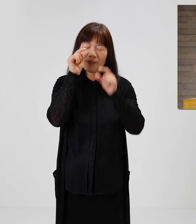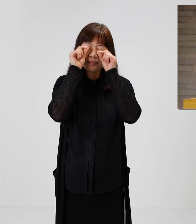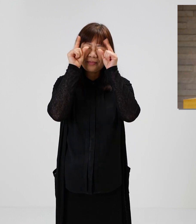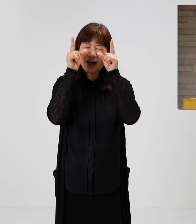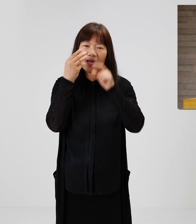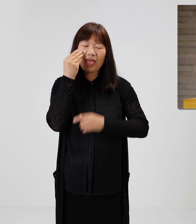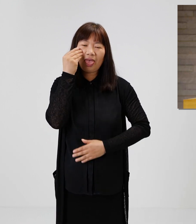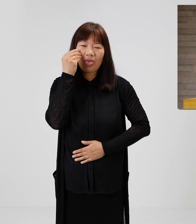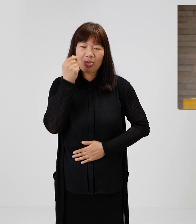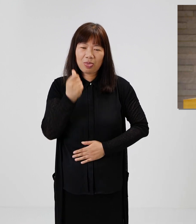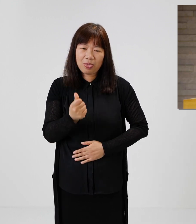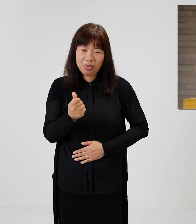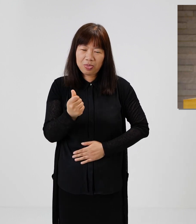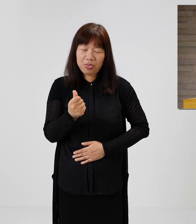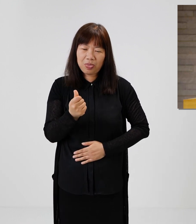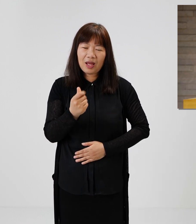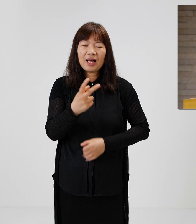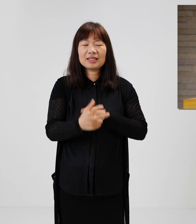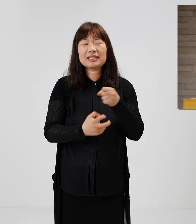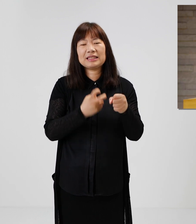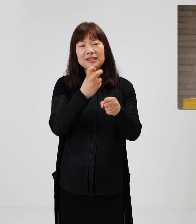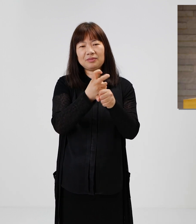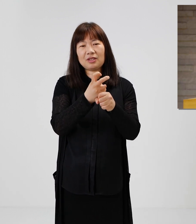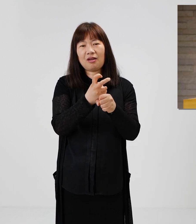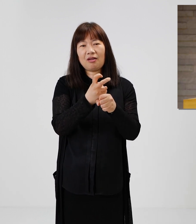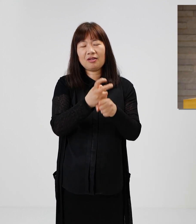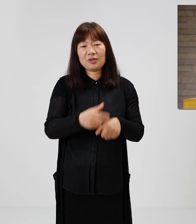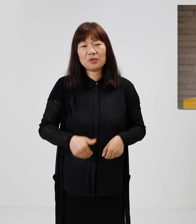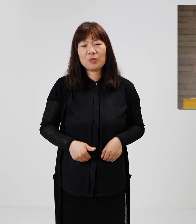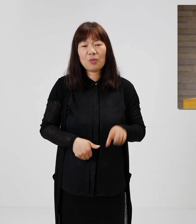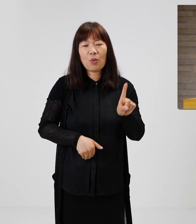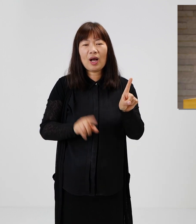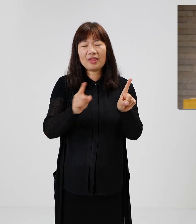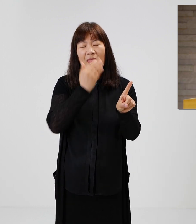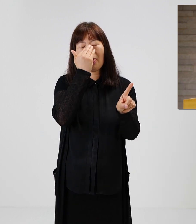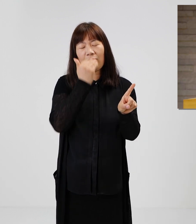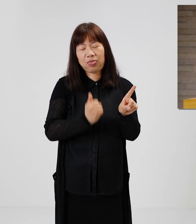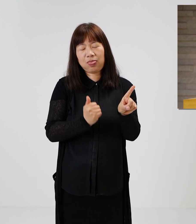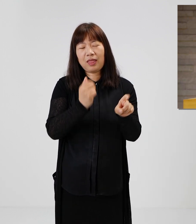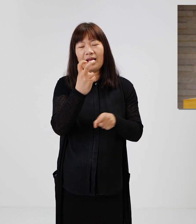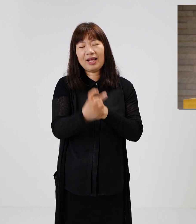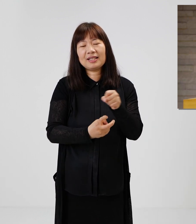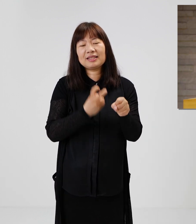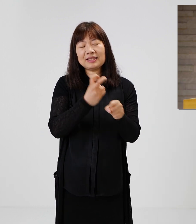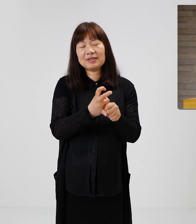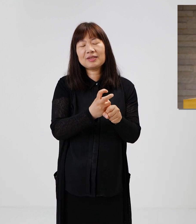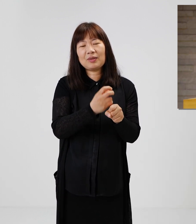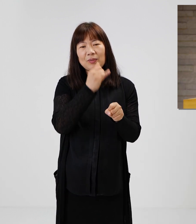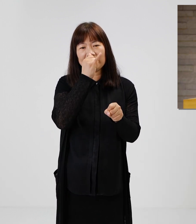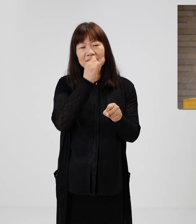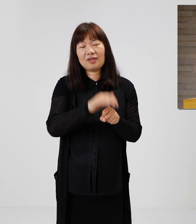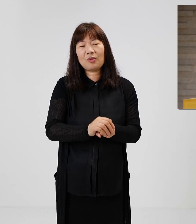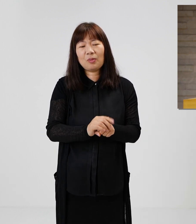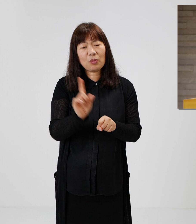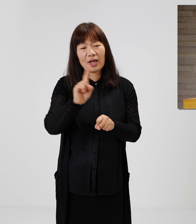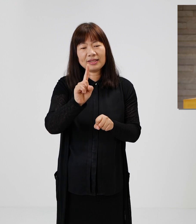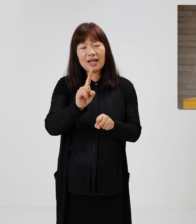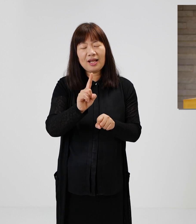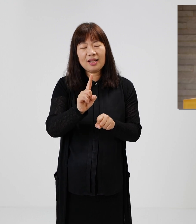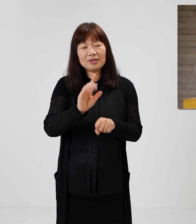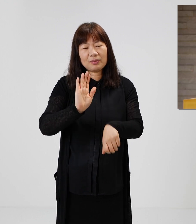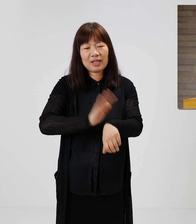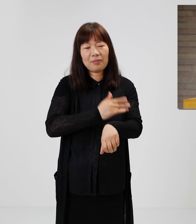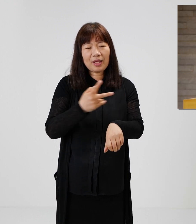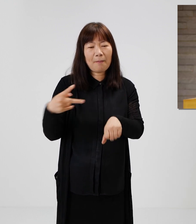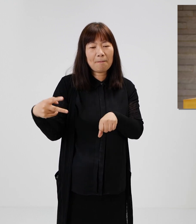거기에 정내미를 떼게 하는데 보통 한 20년씩 걸리고 그래요. 그러지 않고는